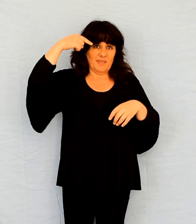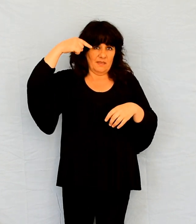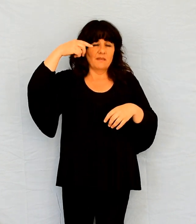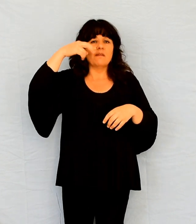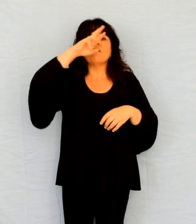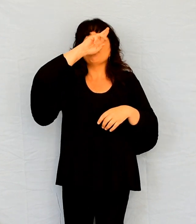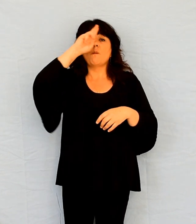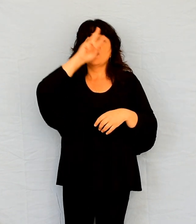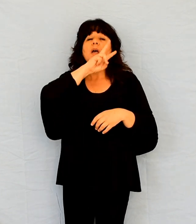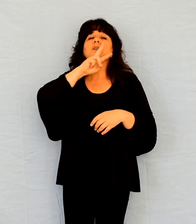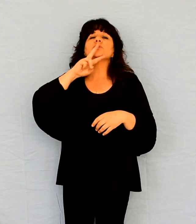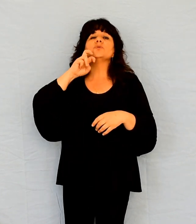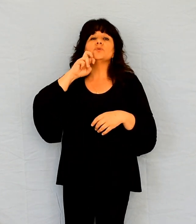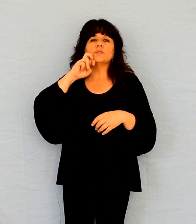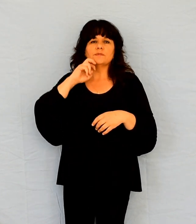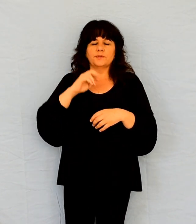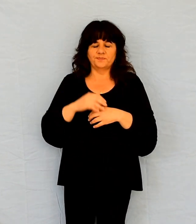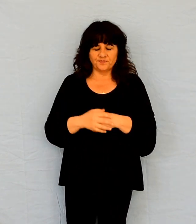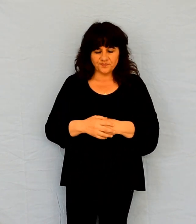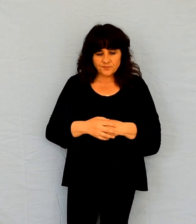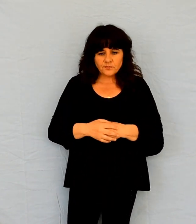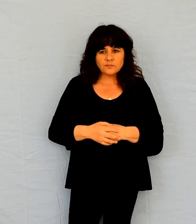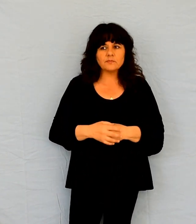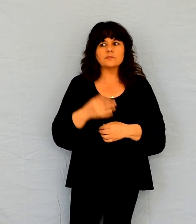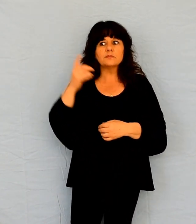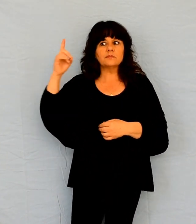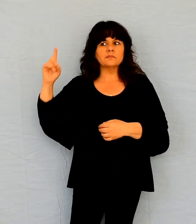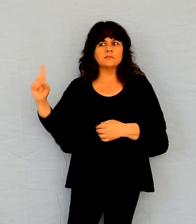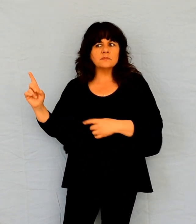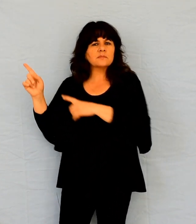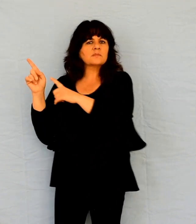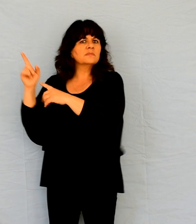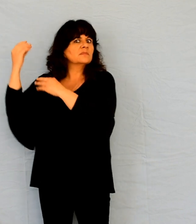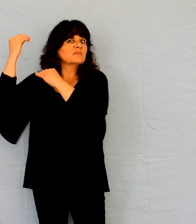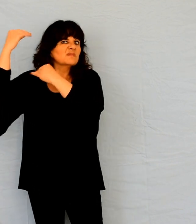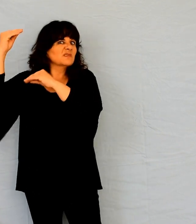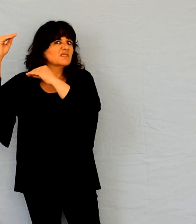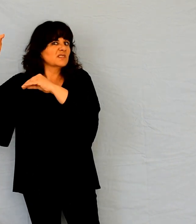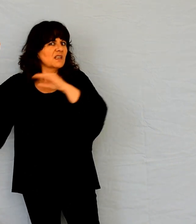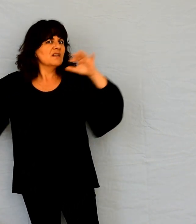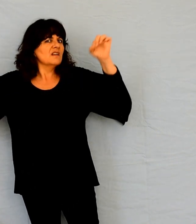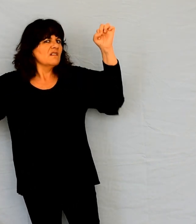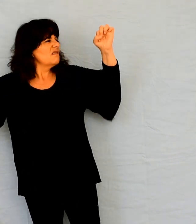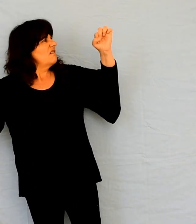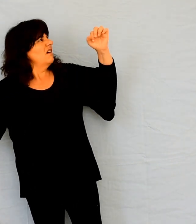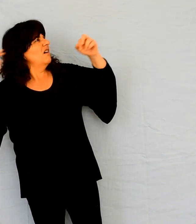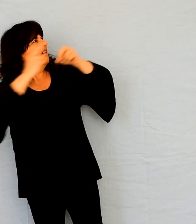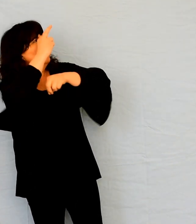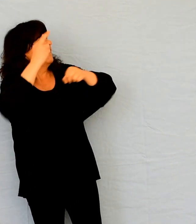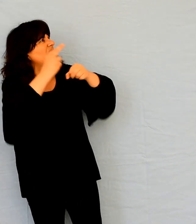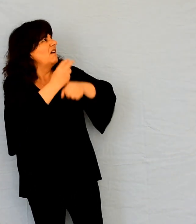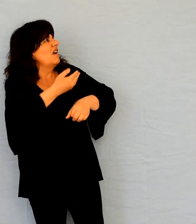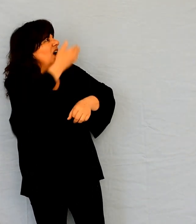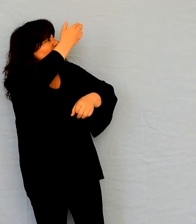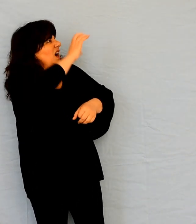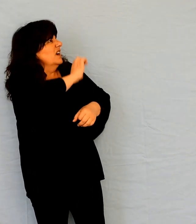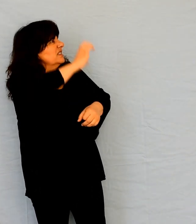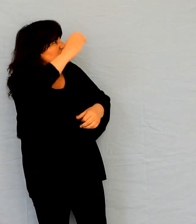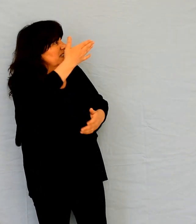des malfaiteurs, suspendu en croix, l'injuriait : « N'es-tu pas le Christ ? Sauve-toi toi-même, et